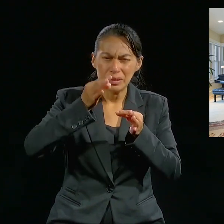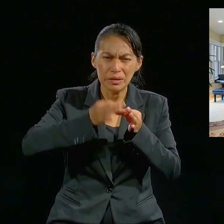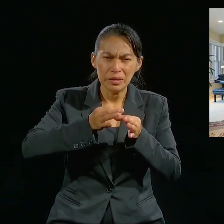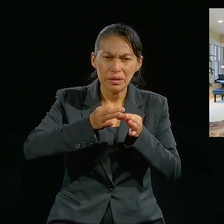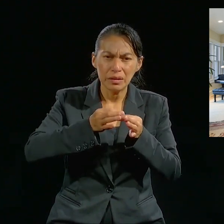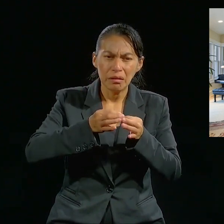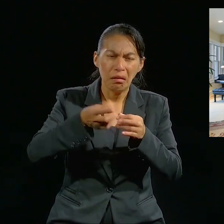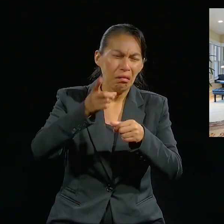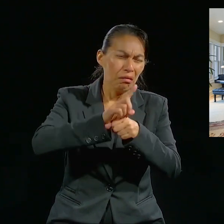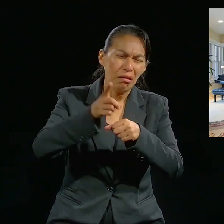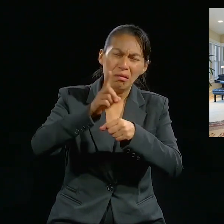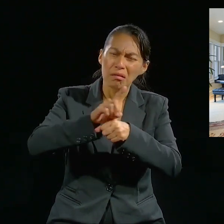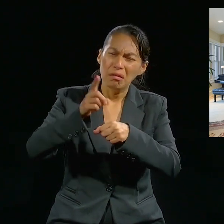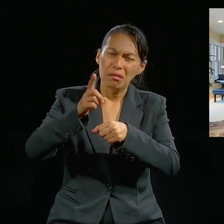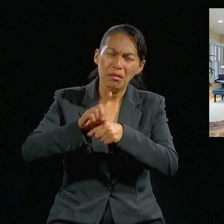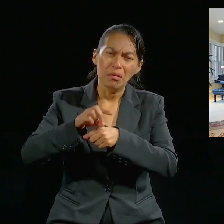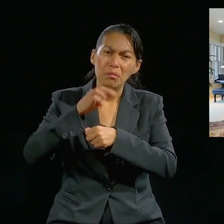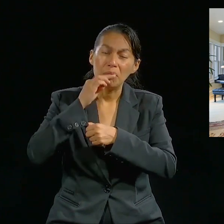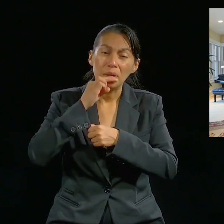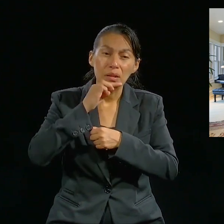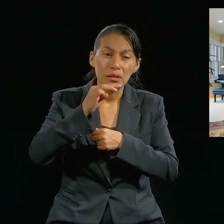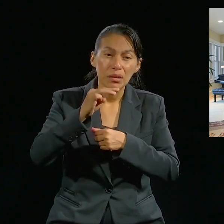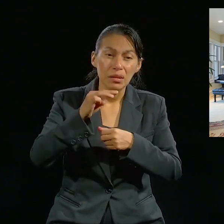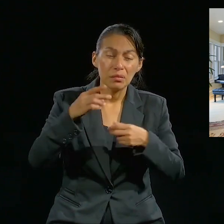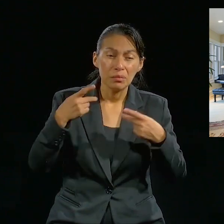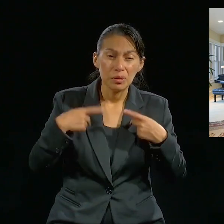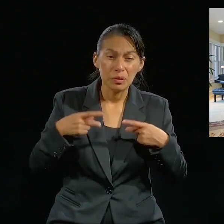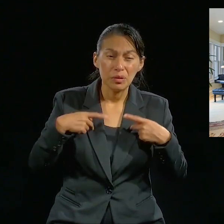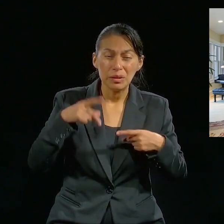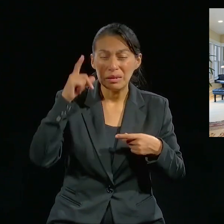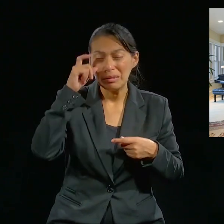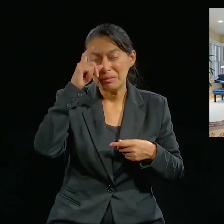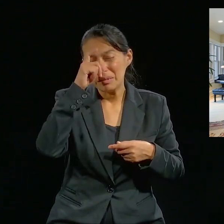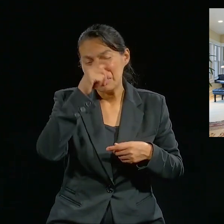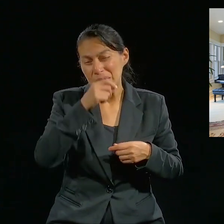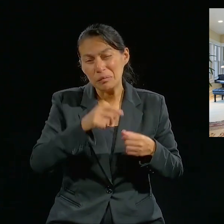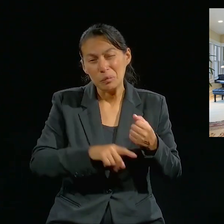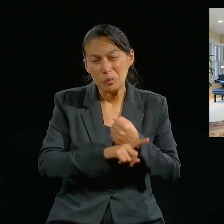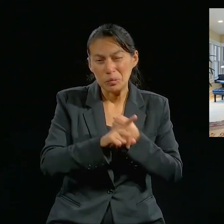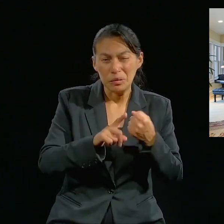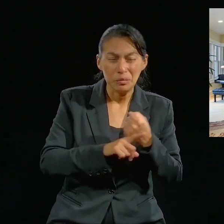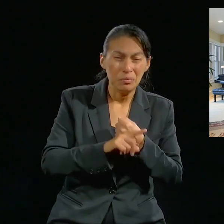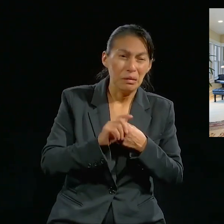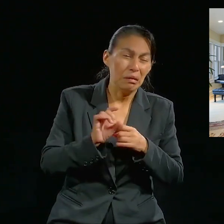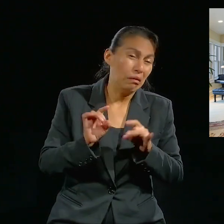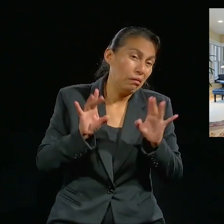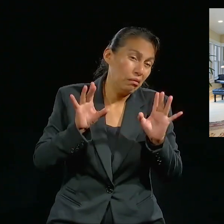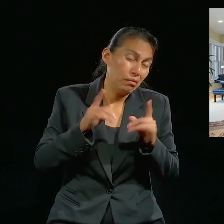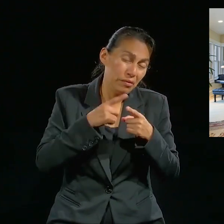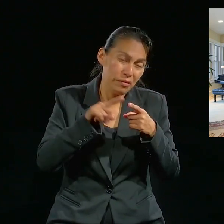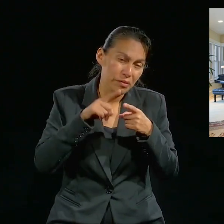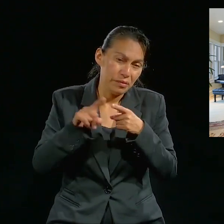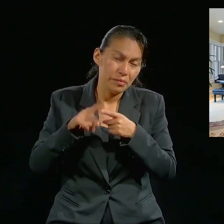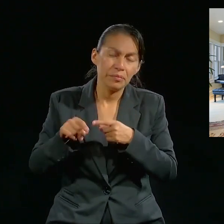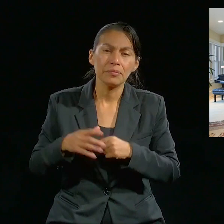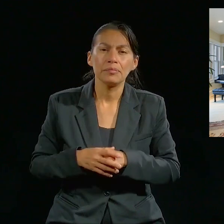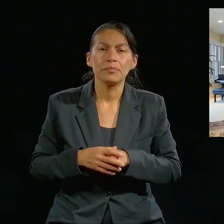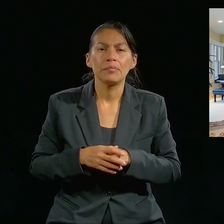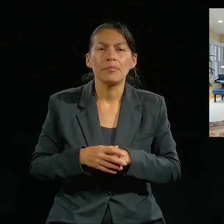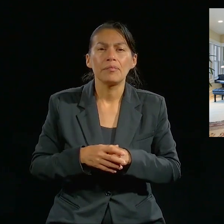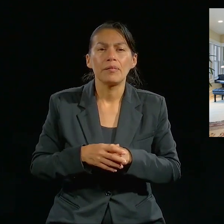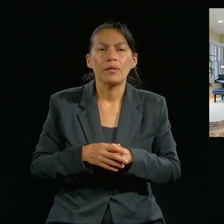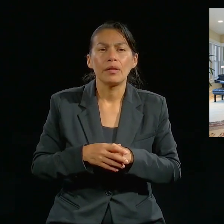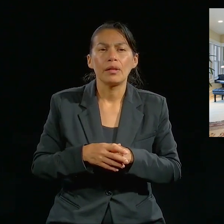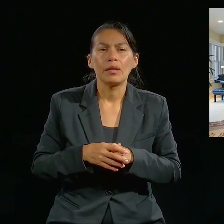días enviaban mensajes de personas que estaban pasando por una situación difícil. Entonces,